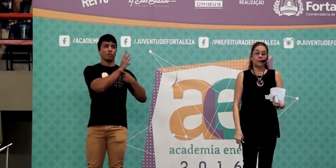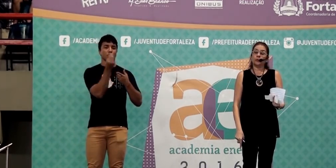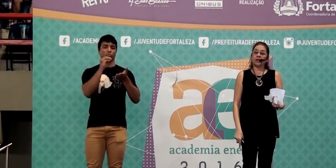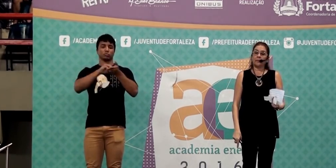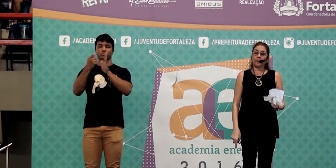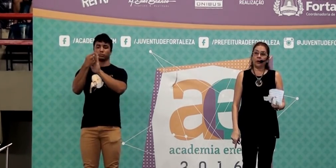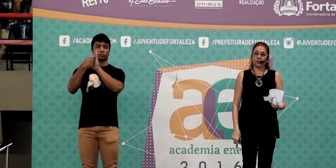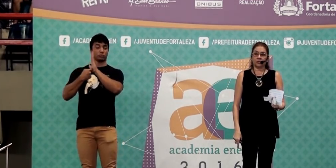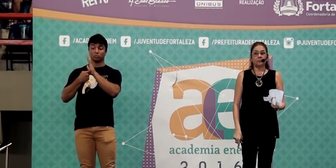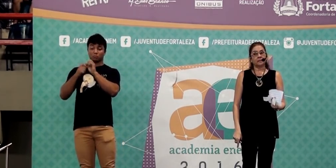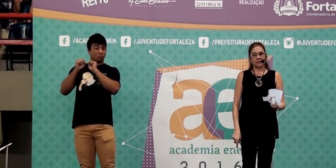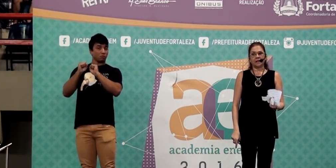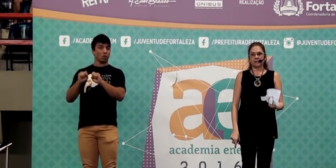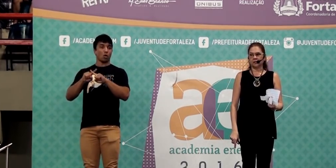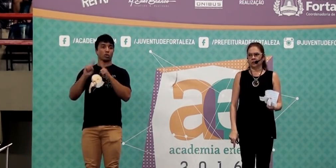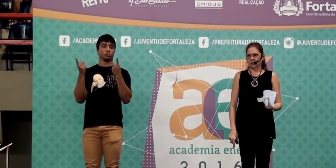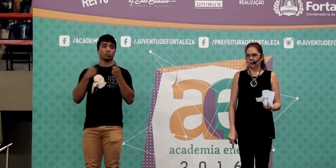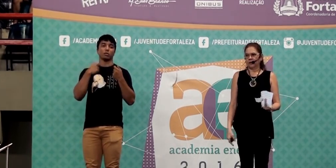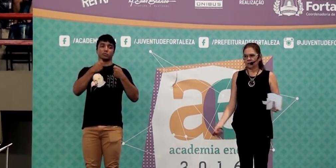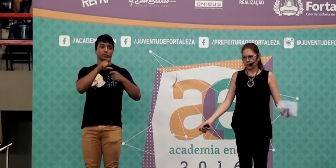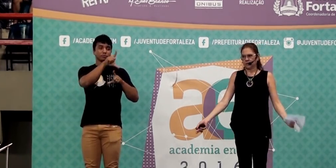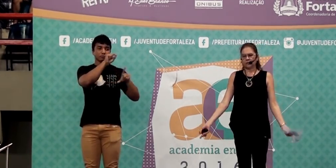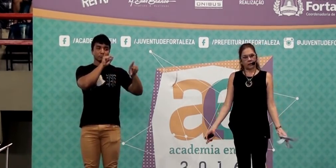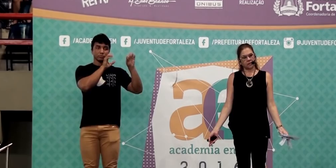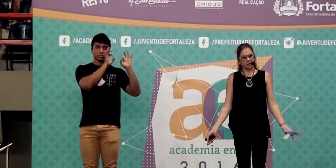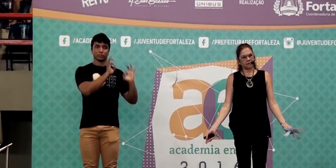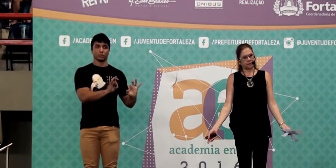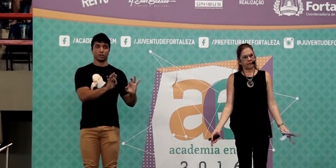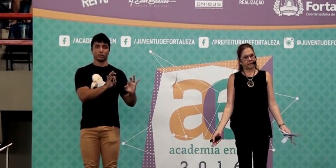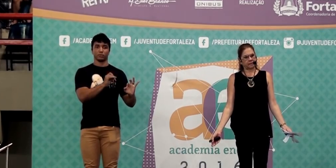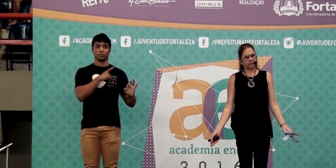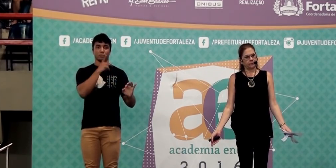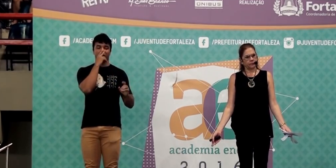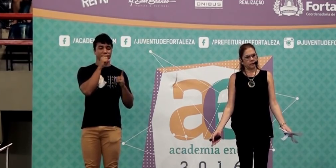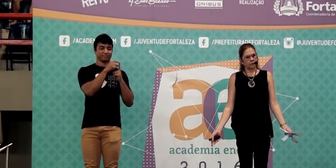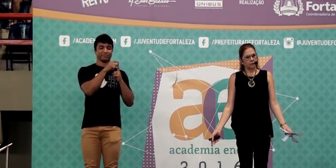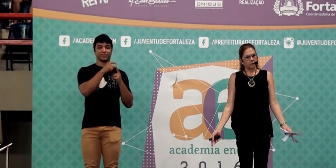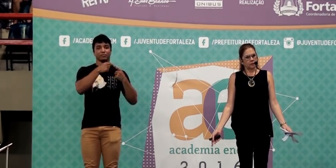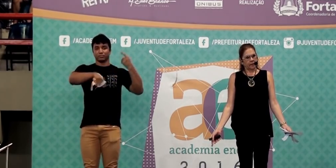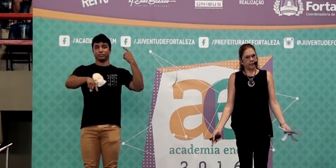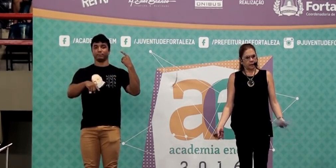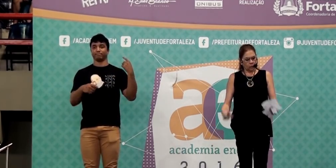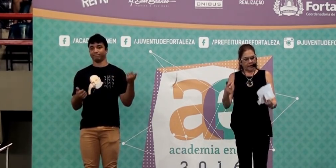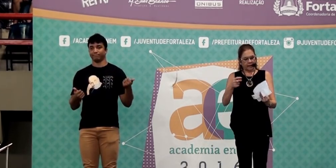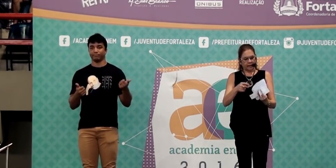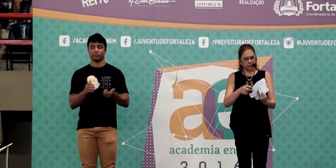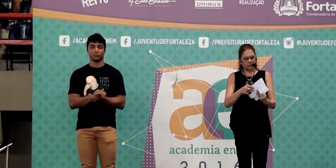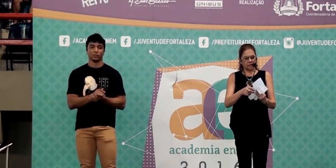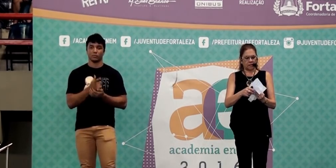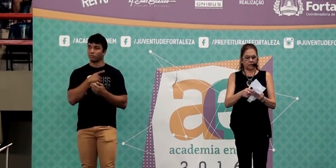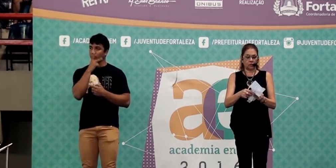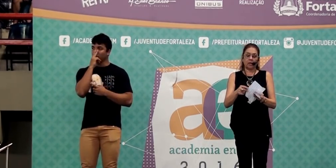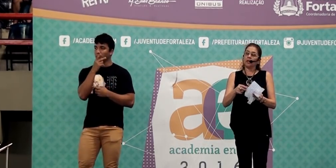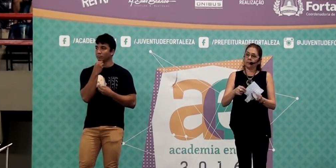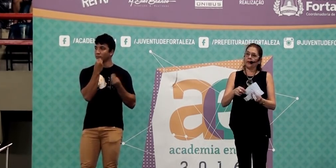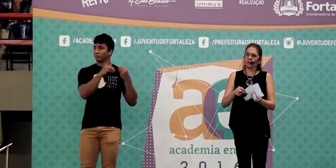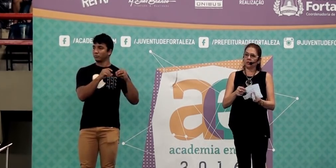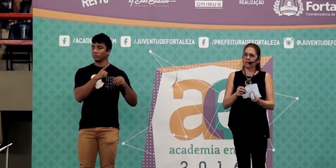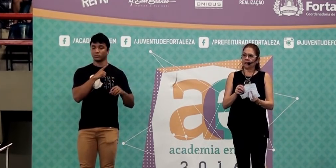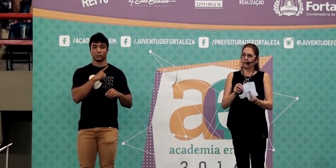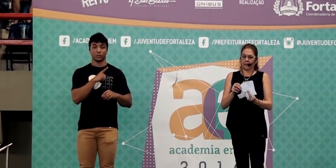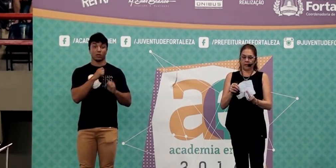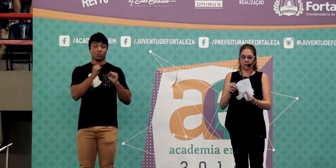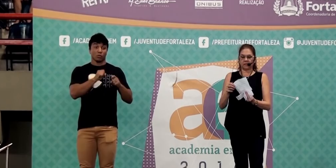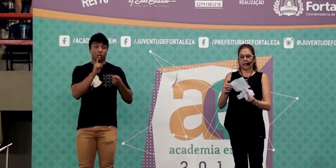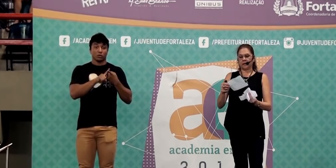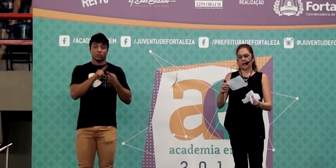redação. Poder pode, mas selecione. Porque você botar um negócio desse na sua redação, né? Que o cara lá disse isso. E pode